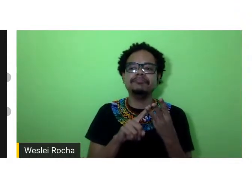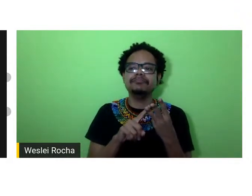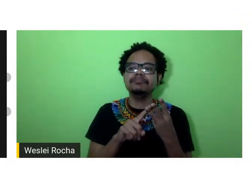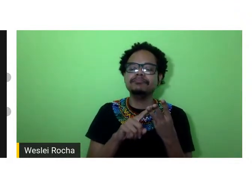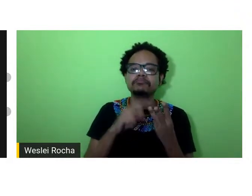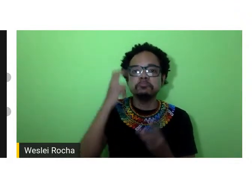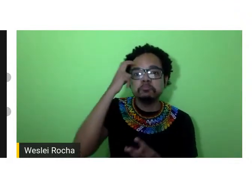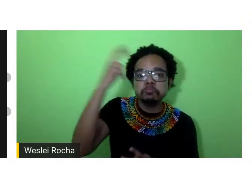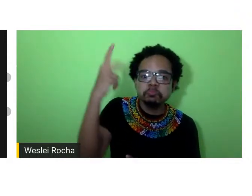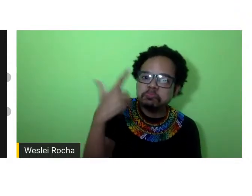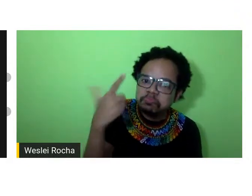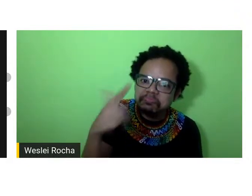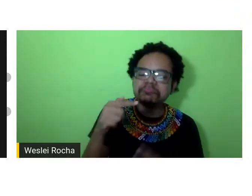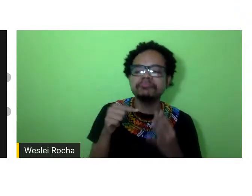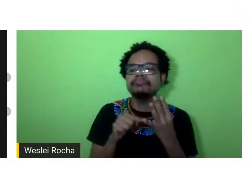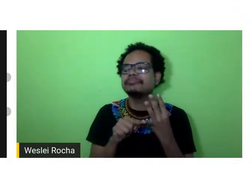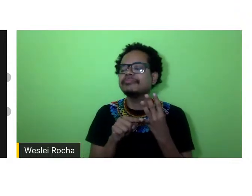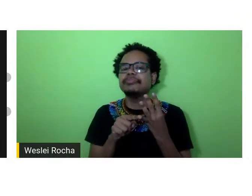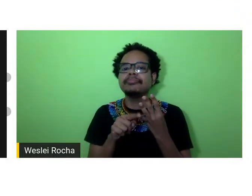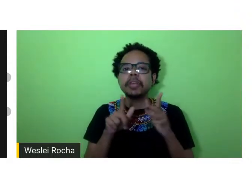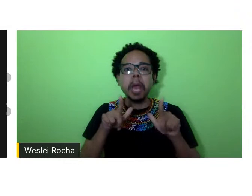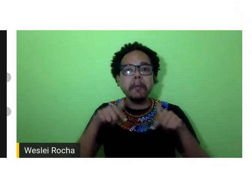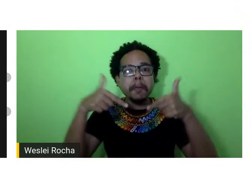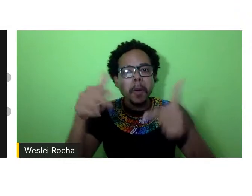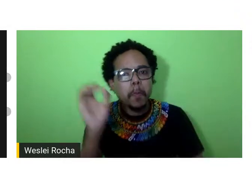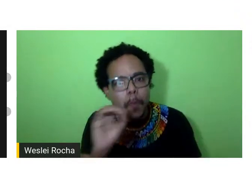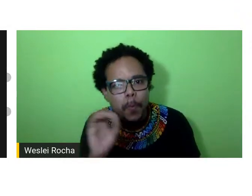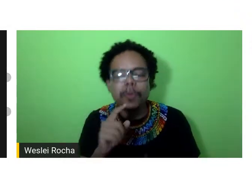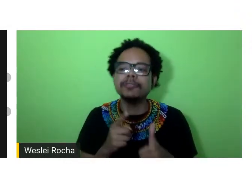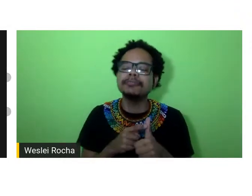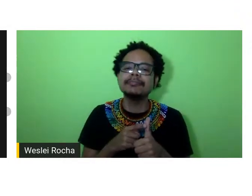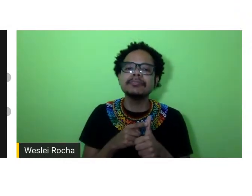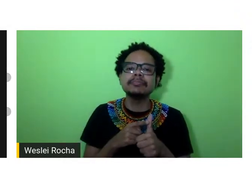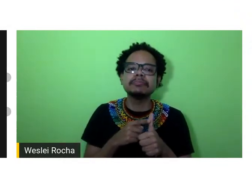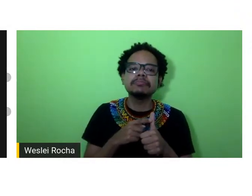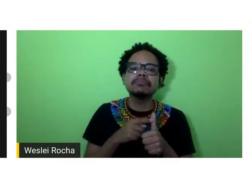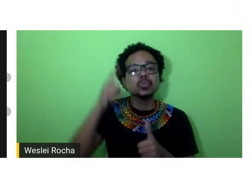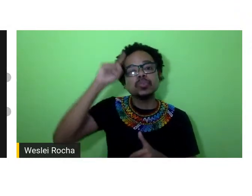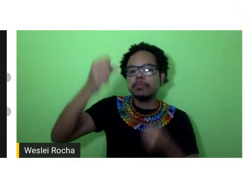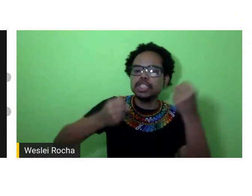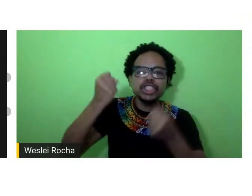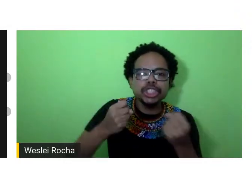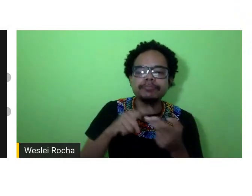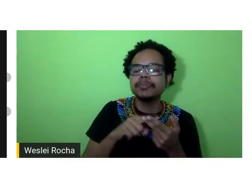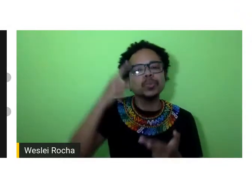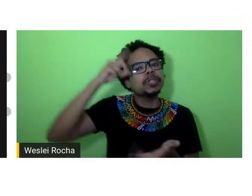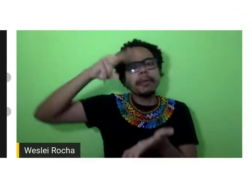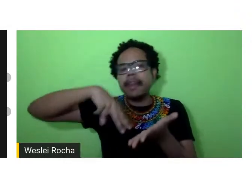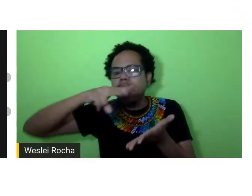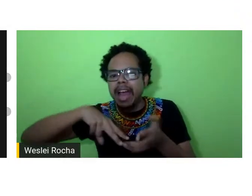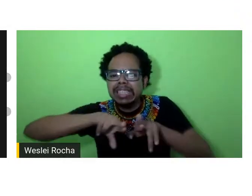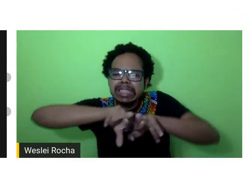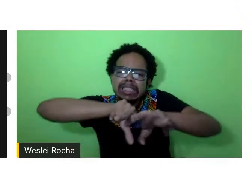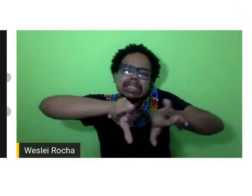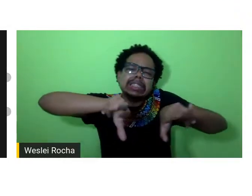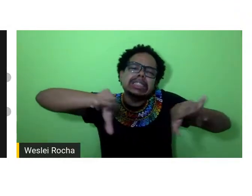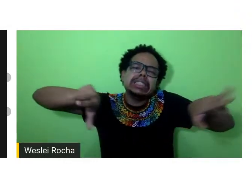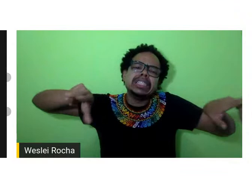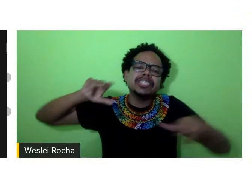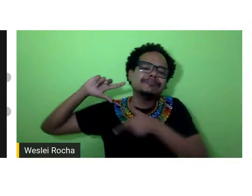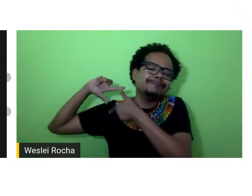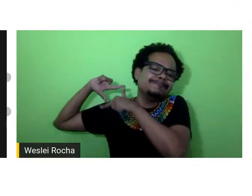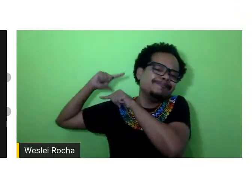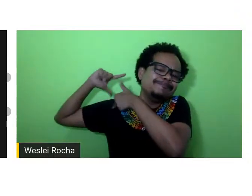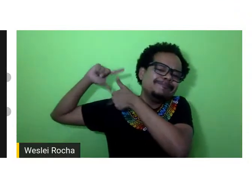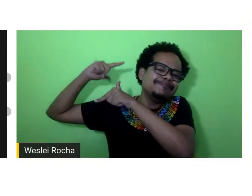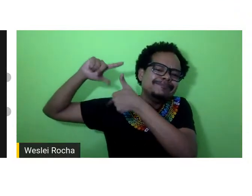retratada de um surdo é que ele não é capaz que ele não tem inteligência ele não consegue tomar as suas próprias decisões